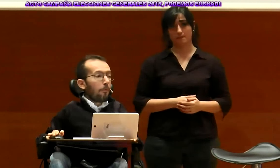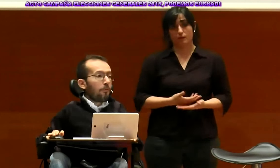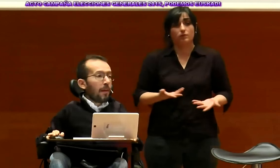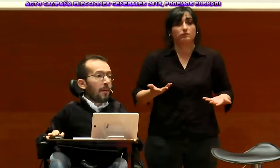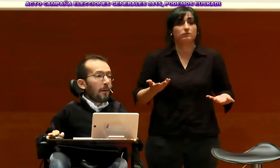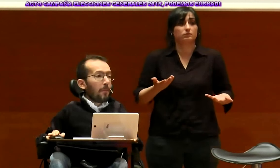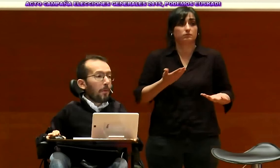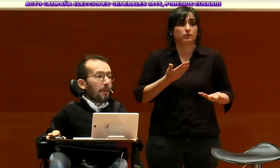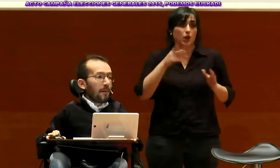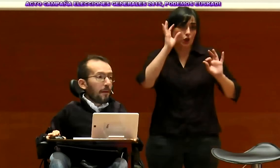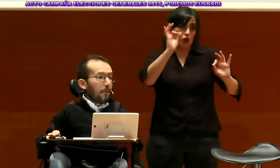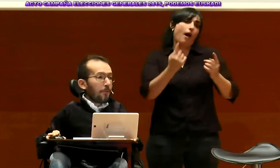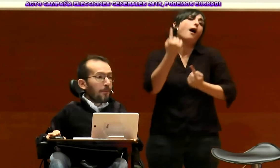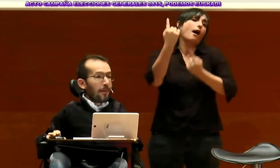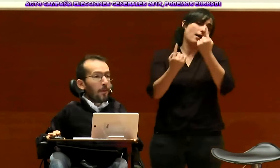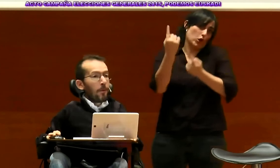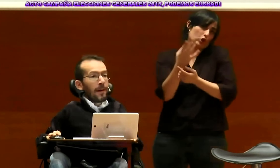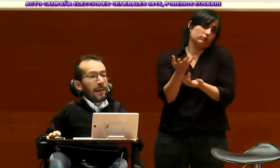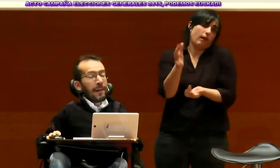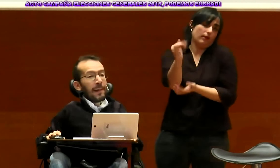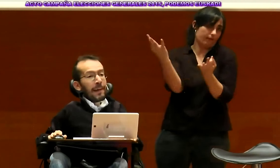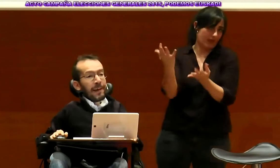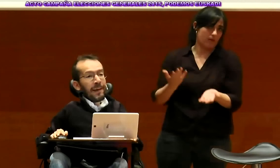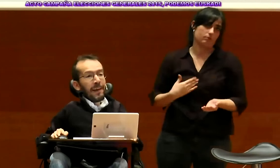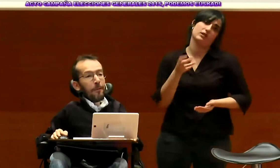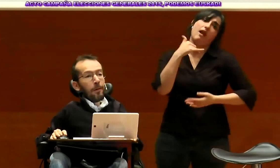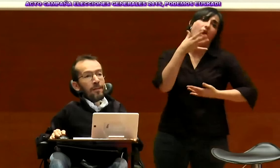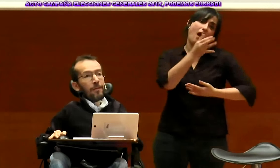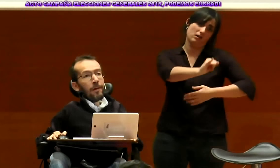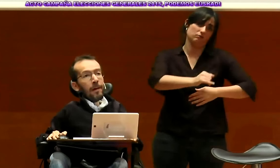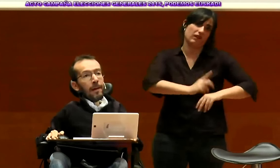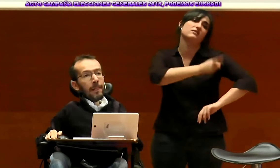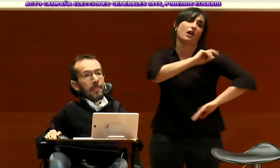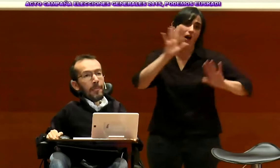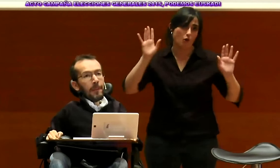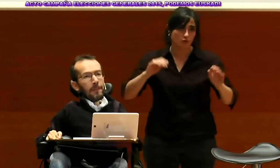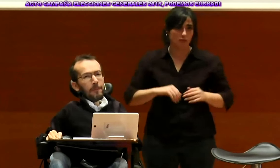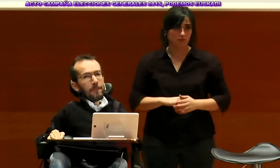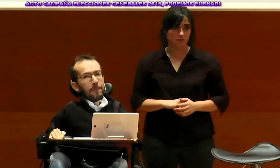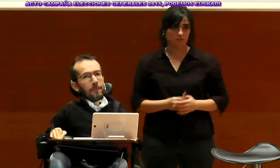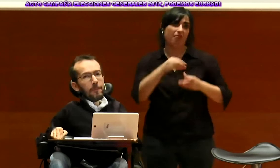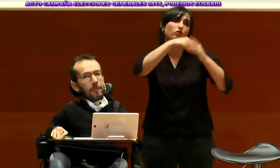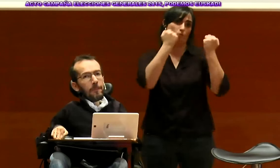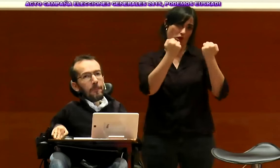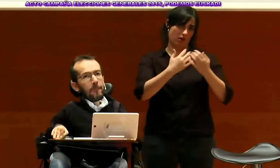Evidentemente algunos tienen que haber, pero hay demasiados, ¿no? En el Congreso.